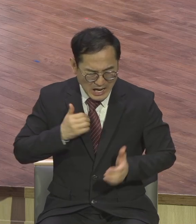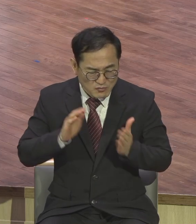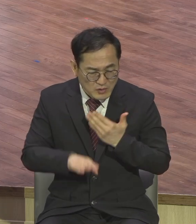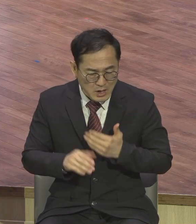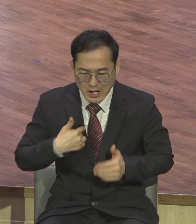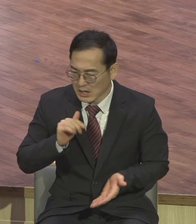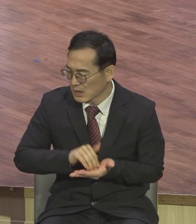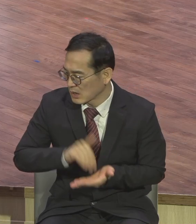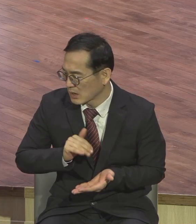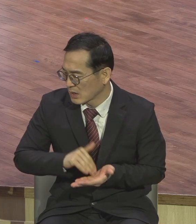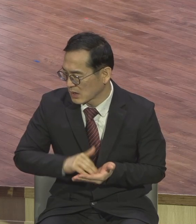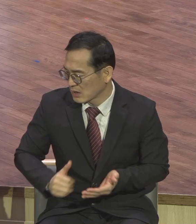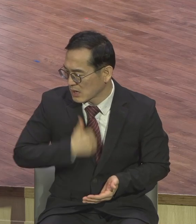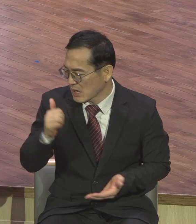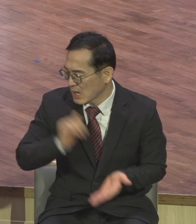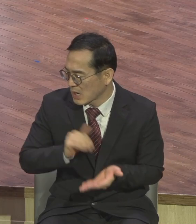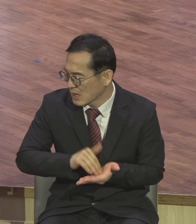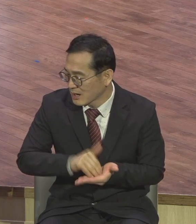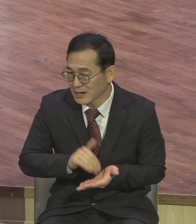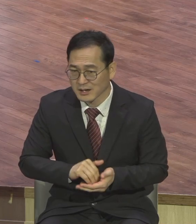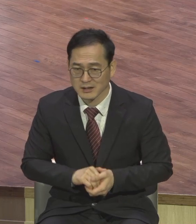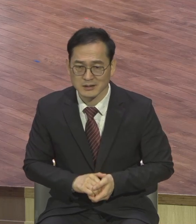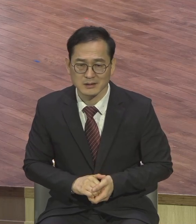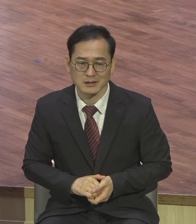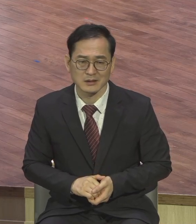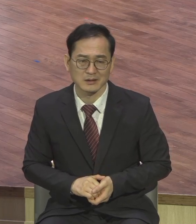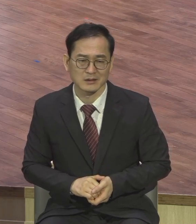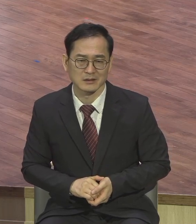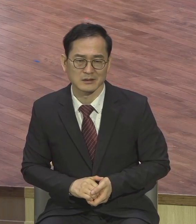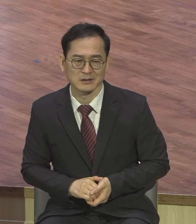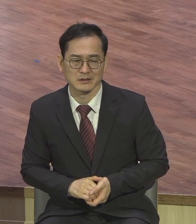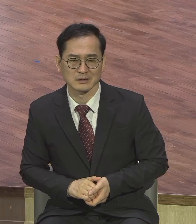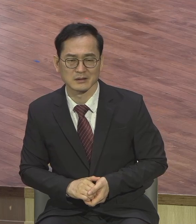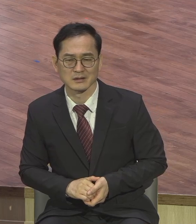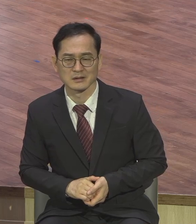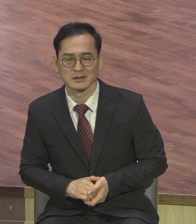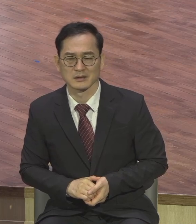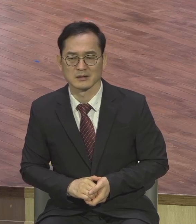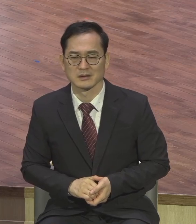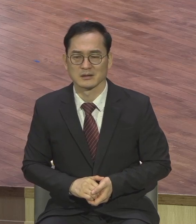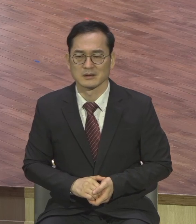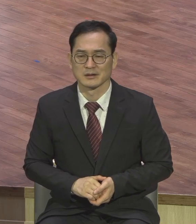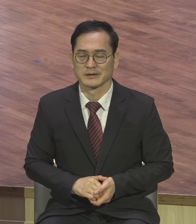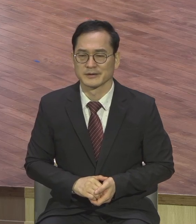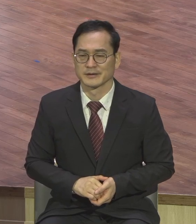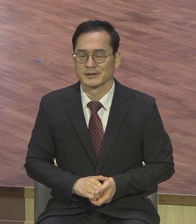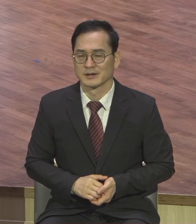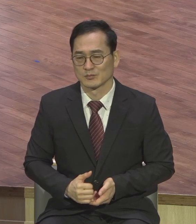나면 조절이 안 돼. 자책감이 시달립니다.